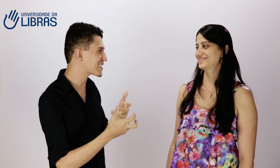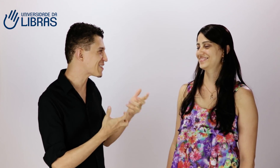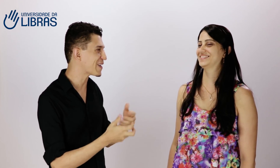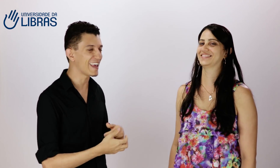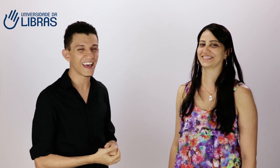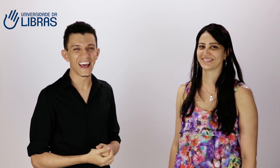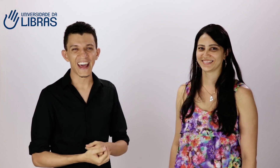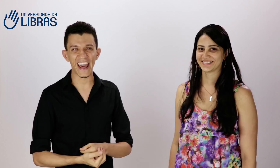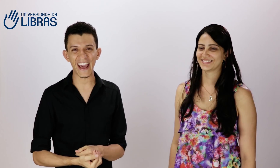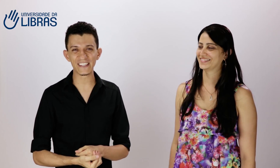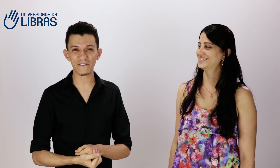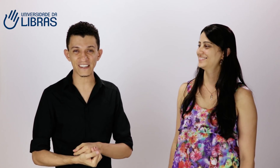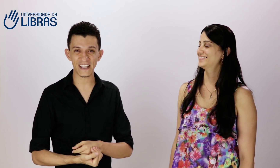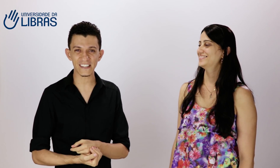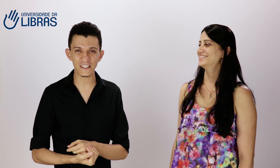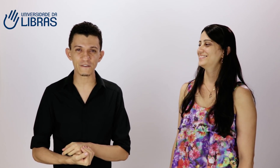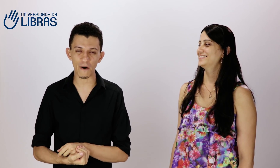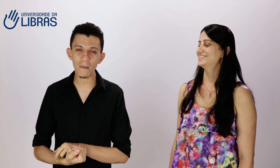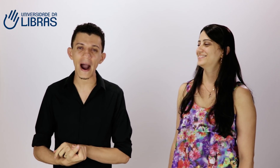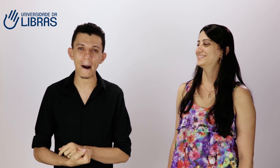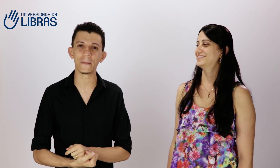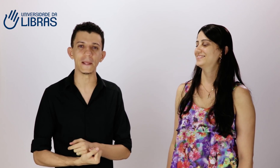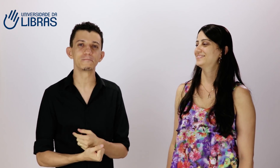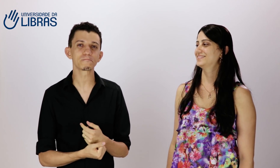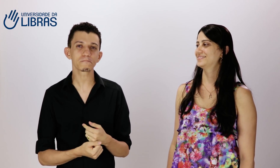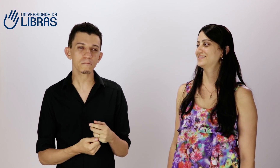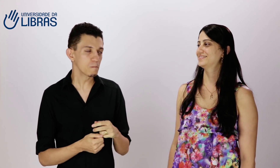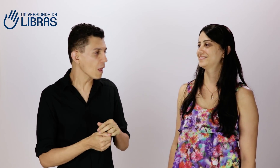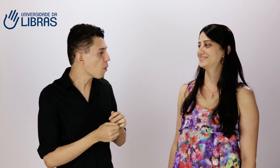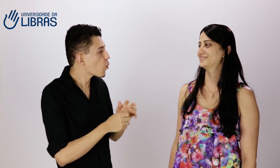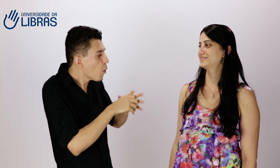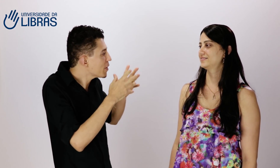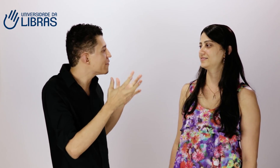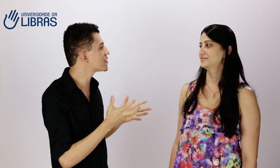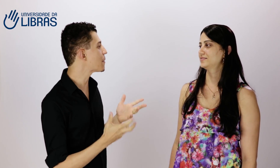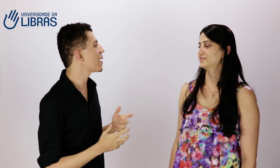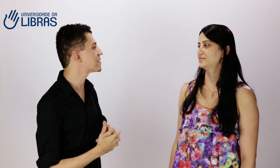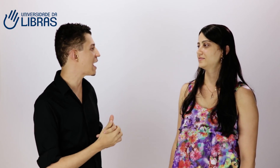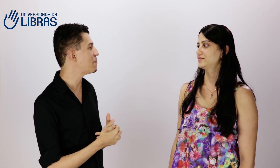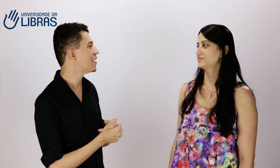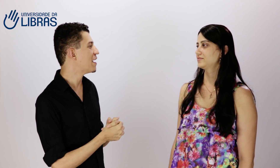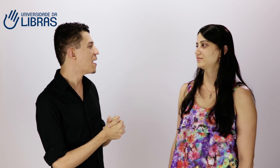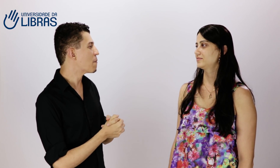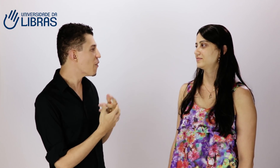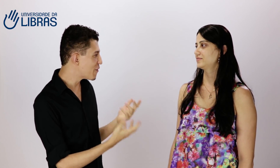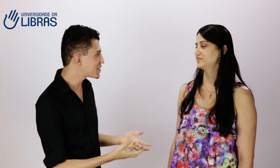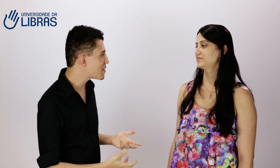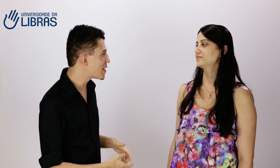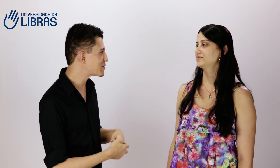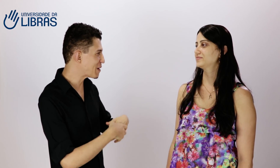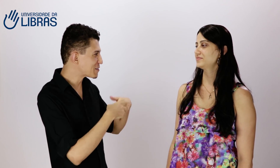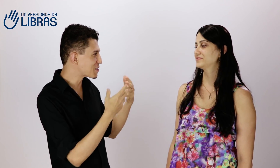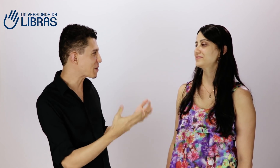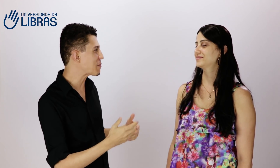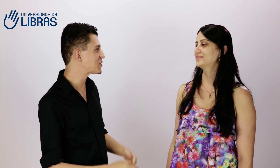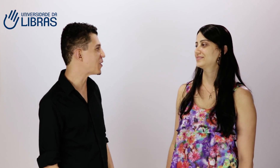provocação aí de fazer isso assim de forma rápida. Bom, como que você percebe por você mesmo, pelos seus próprios